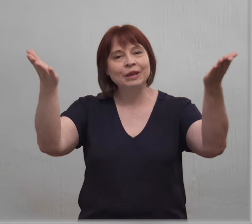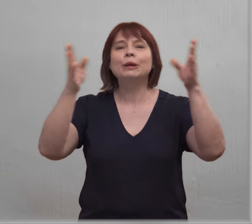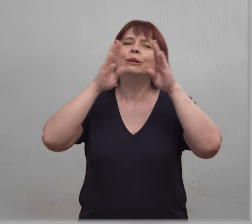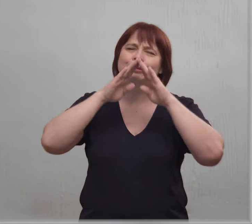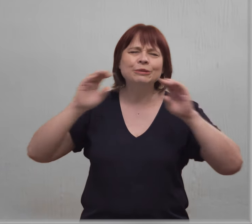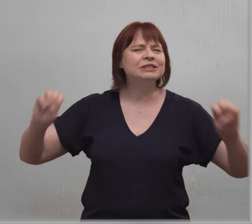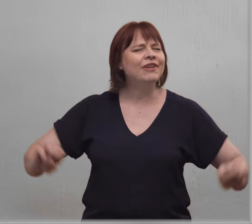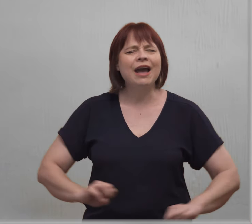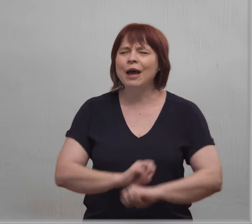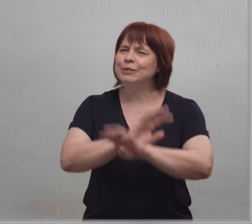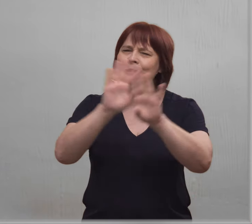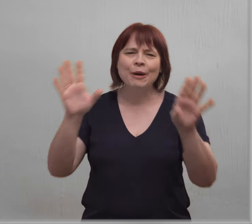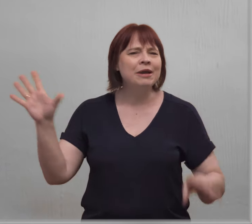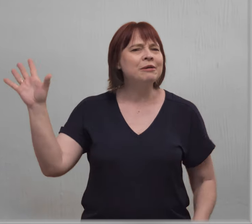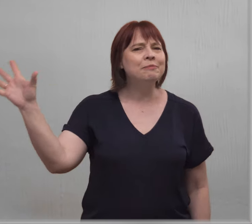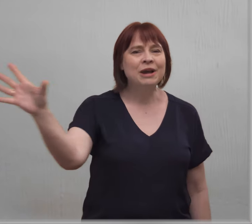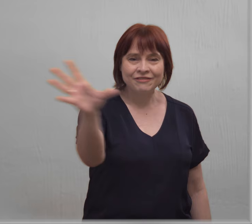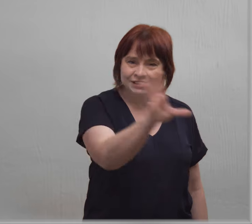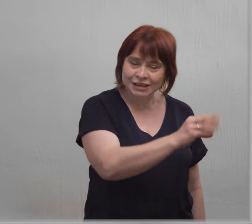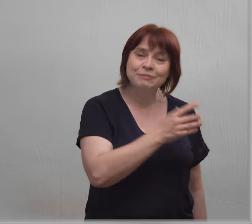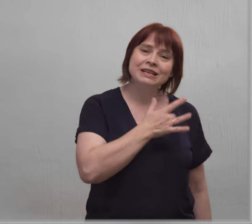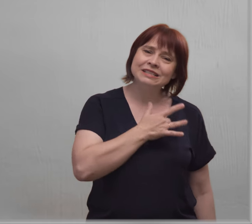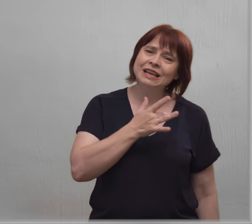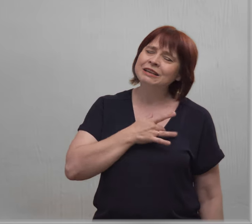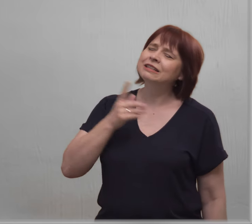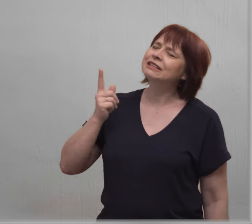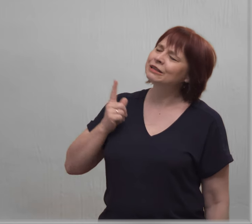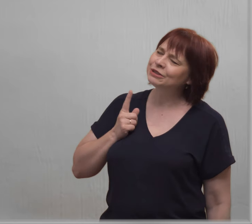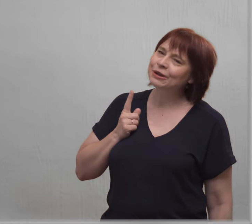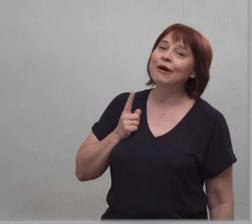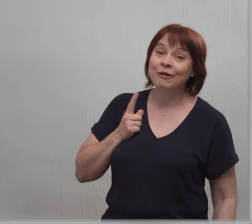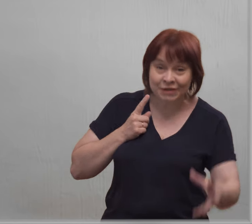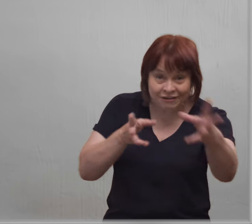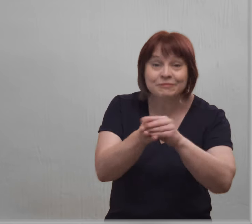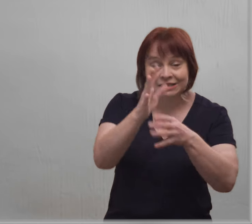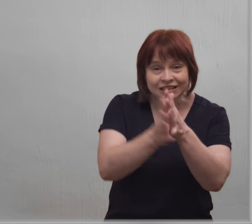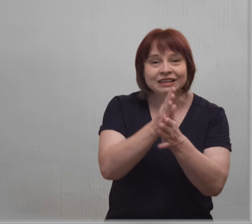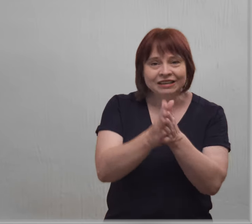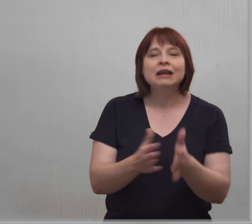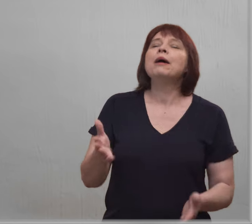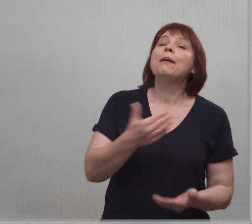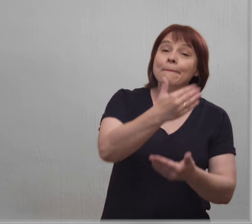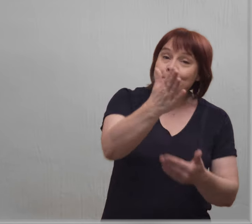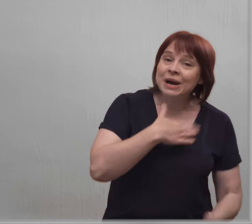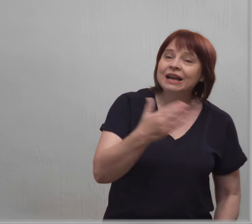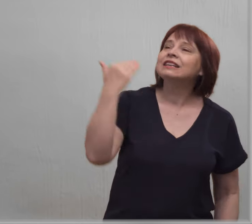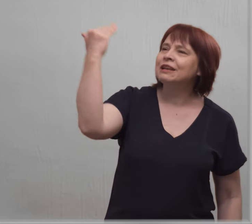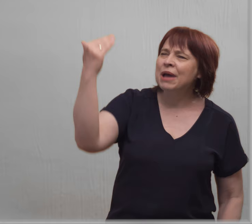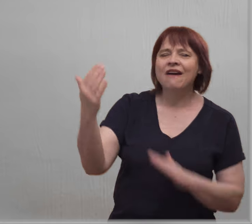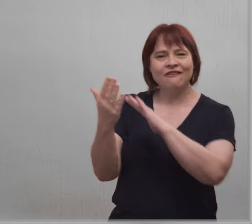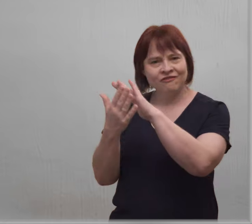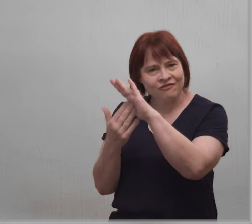вознесем, Дух Святой, мы всем сердцем, еще раз все вместе, мы к